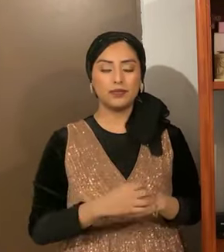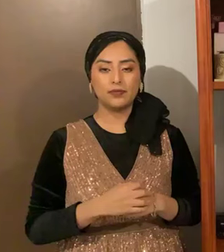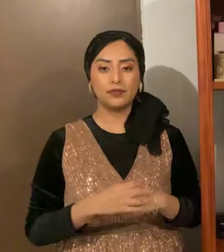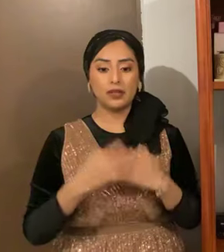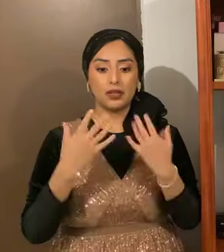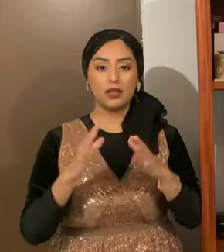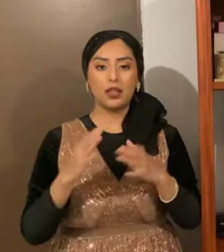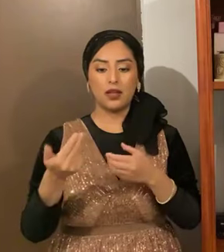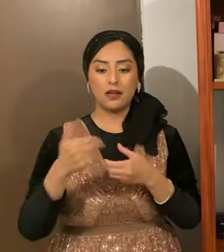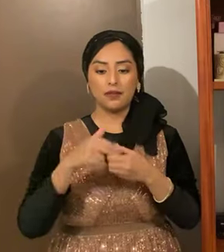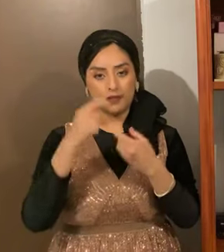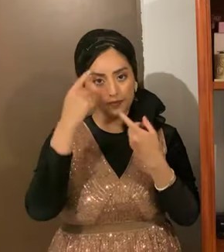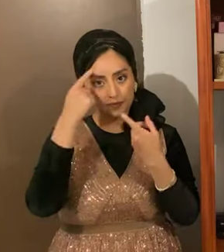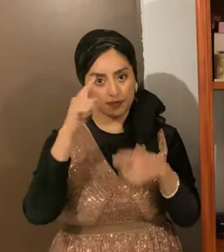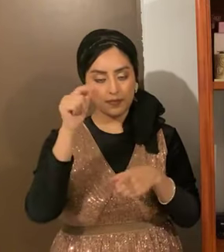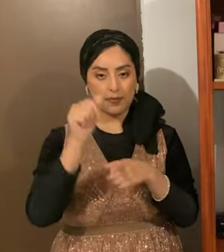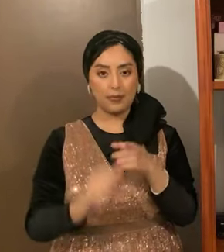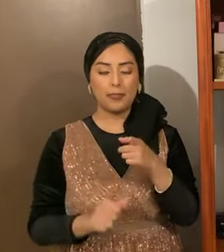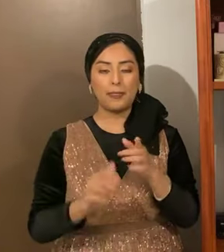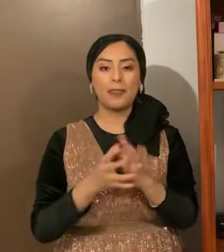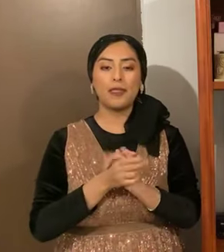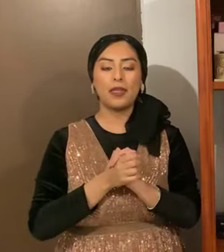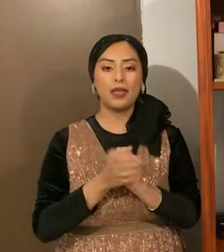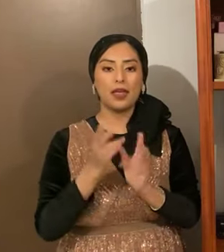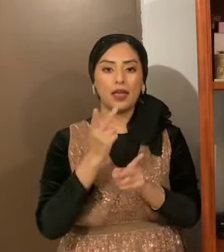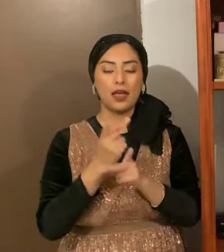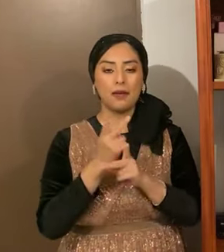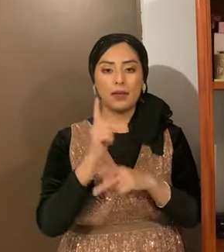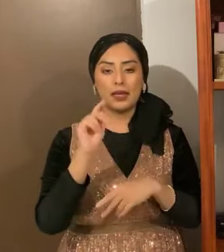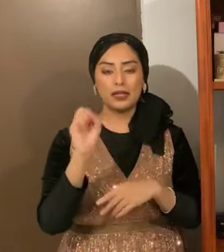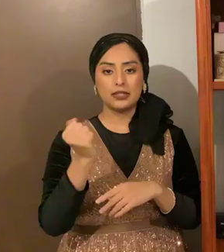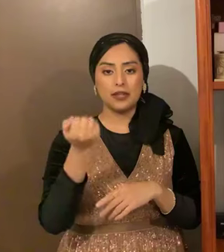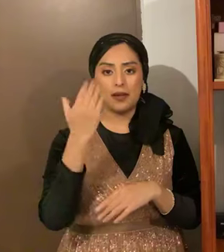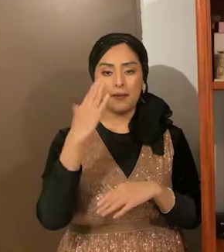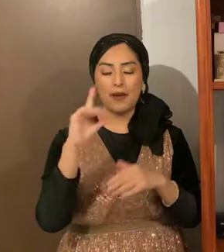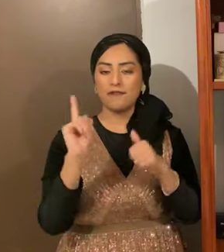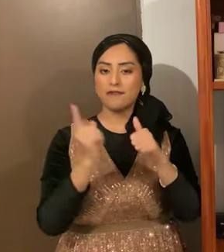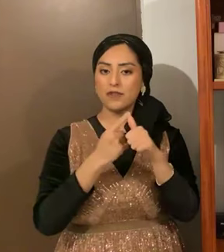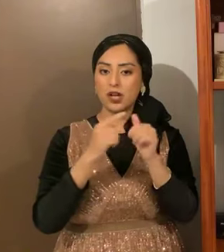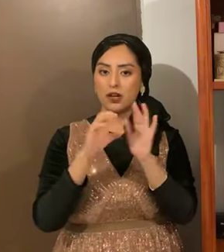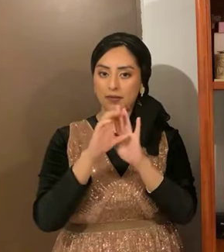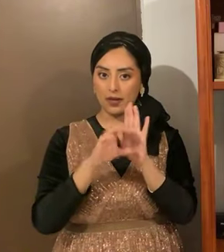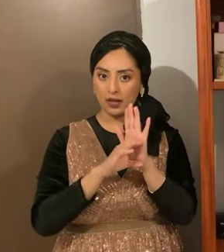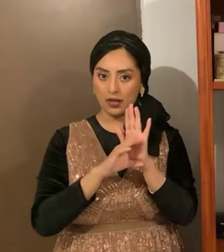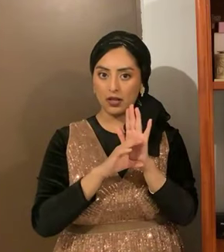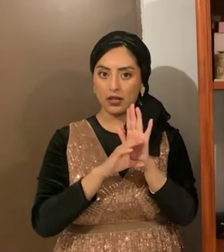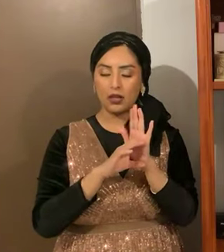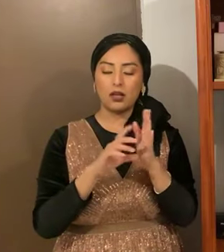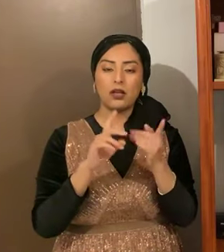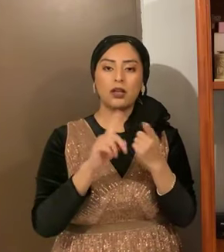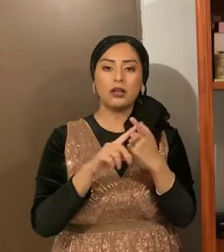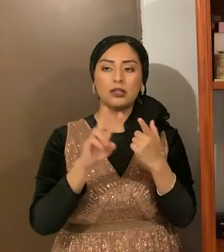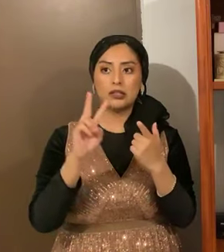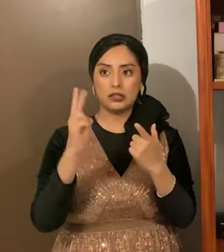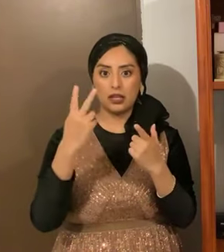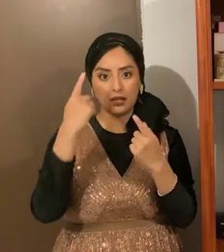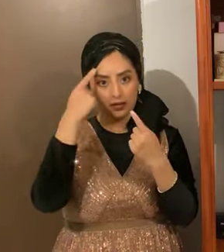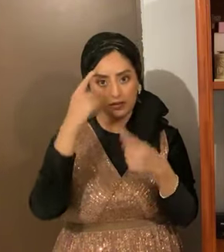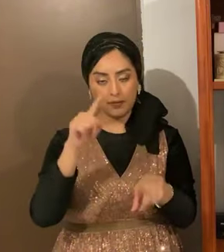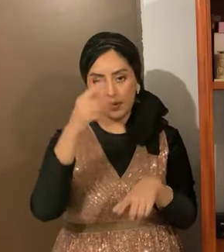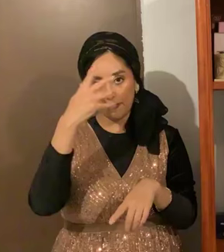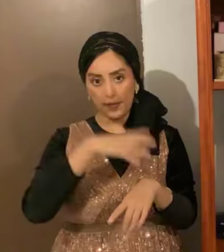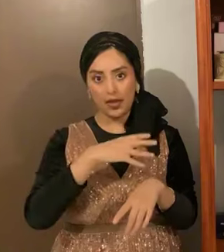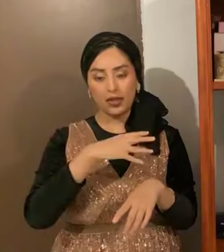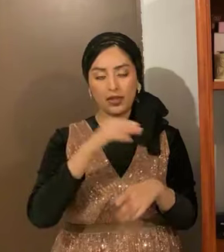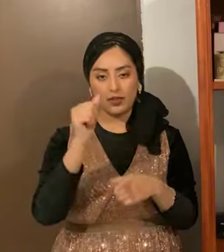después entrar a los pactos, pero ya guardando el Shabbat, que es el primer pacto, y el segundo pacto también para los varones, la